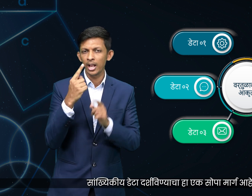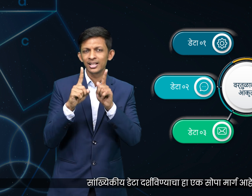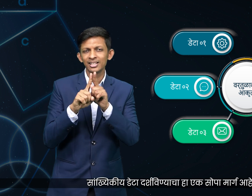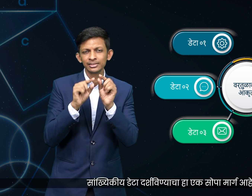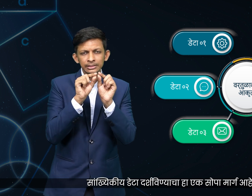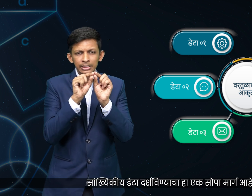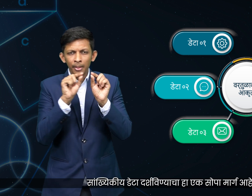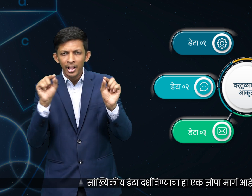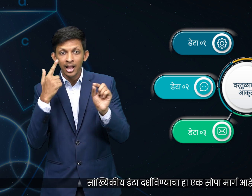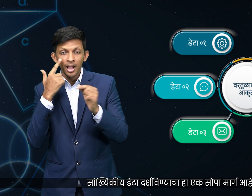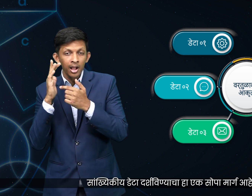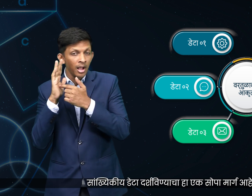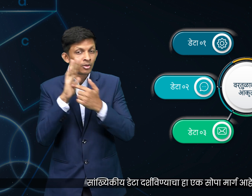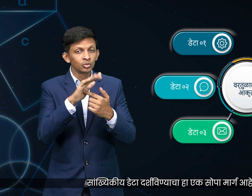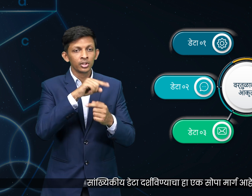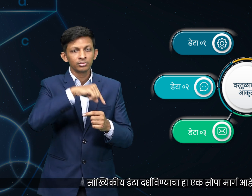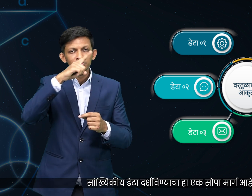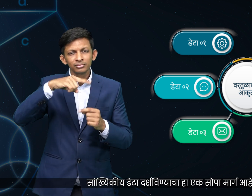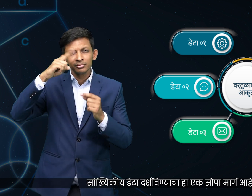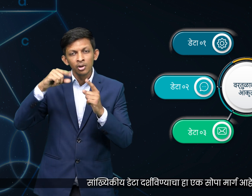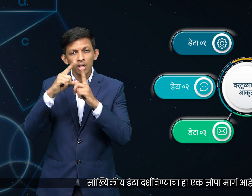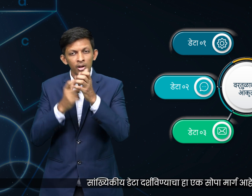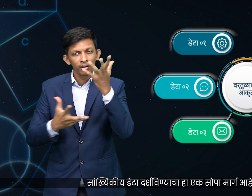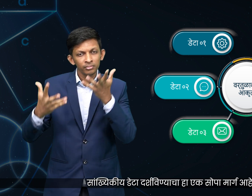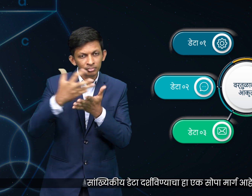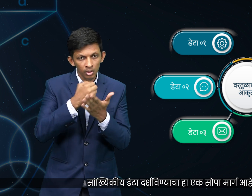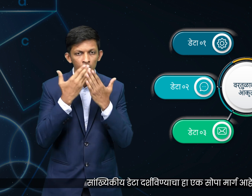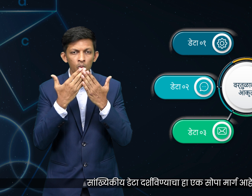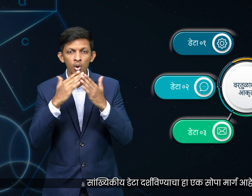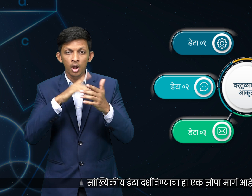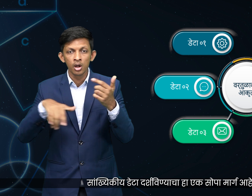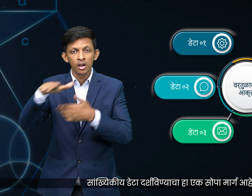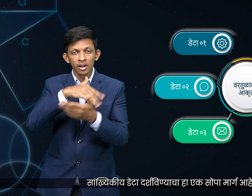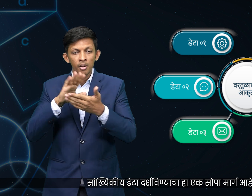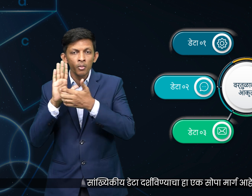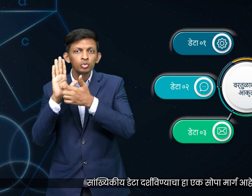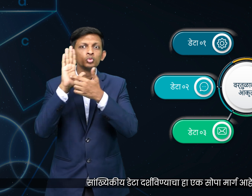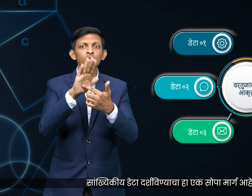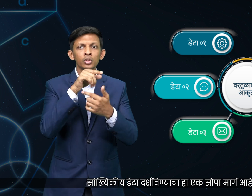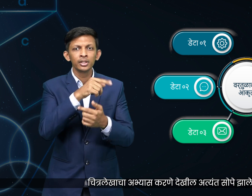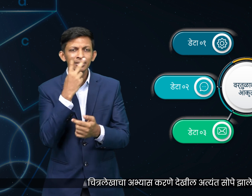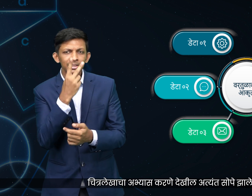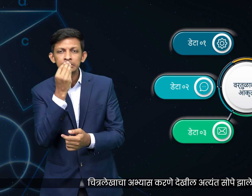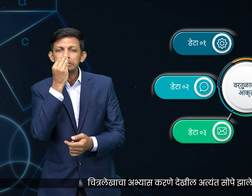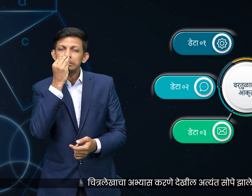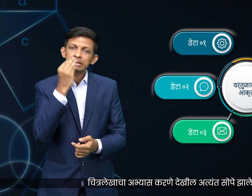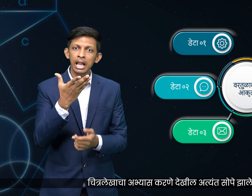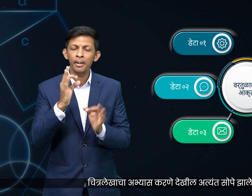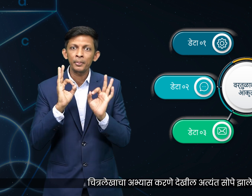डेटाची वारंवारता दर्शवतात. सांख्यिकीय डेटा दर्शवण्याचा हा एक सोपा मार्ग आहे आणि चित्रलेखाचा अभ्यास करणे